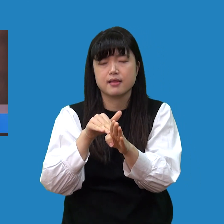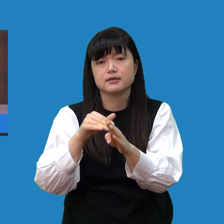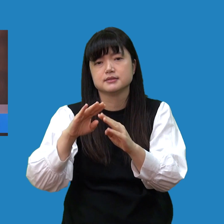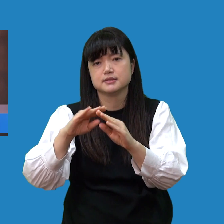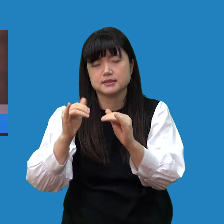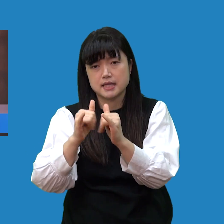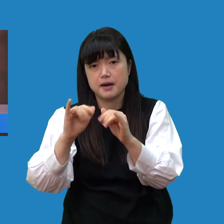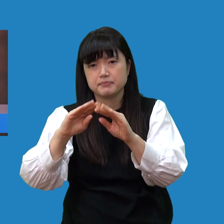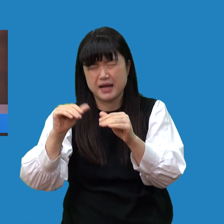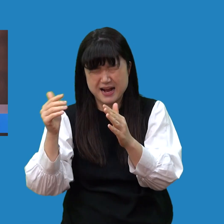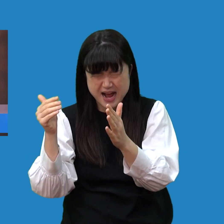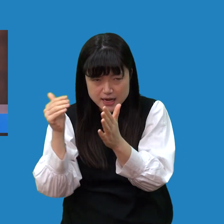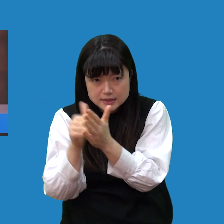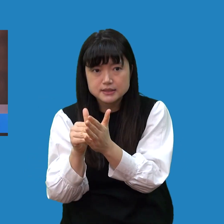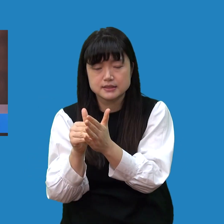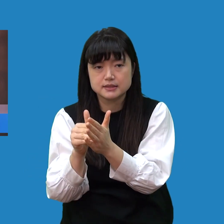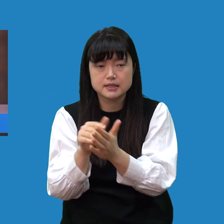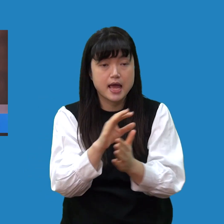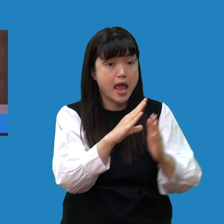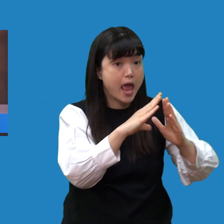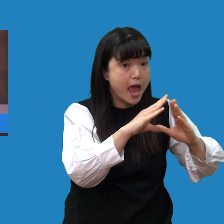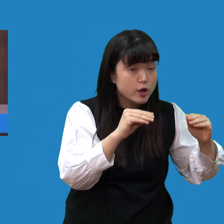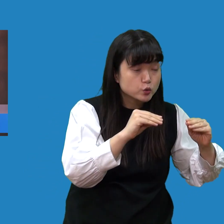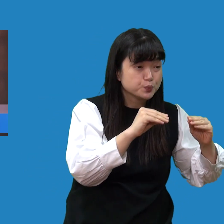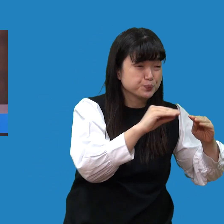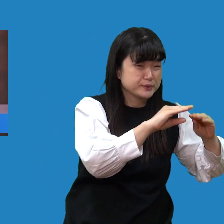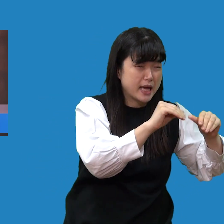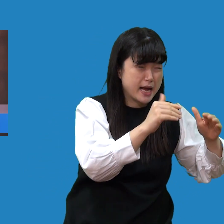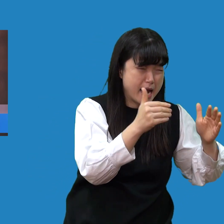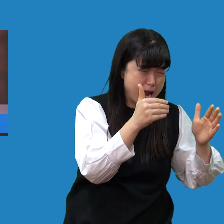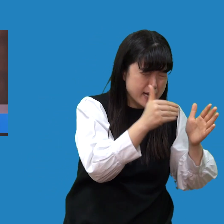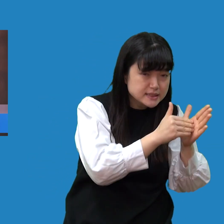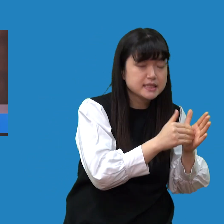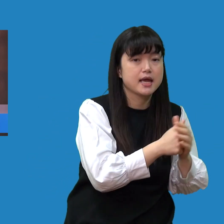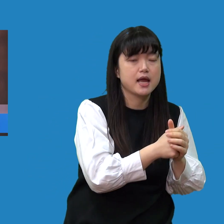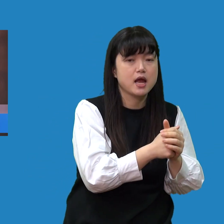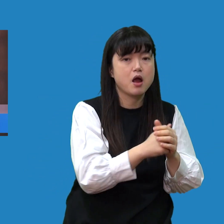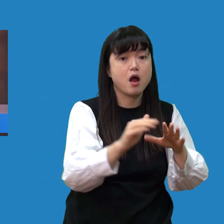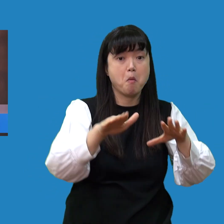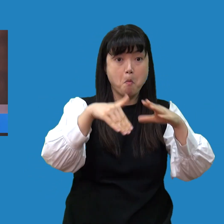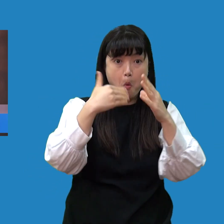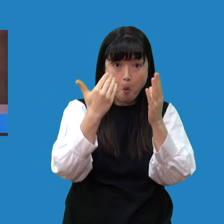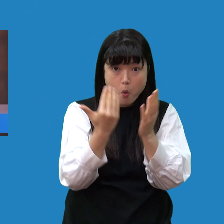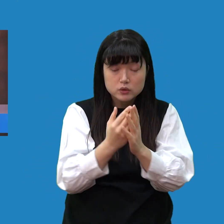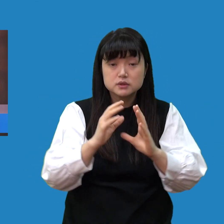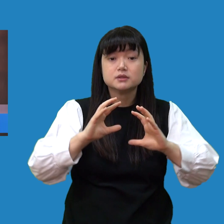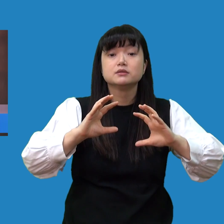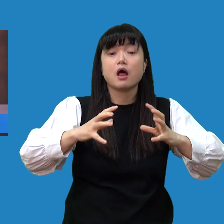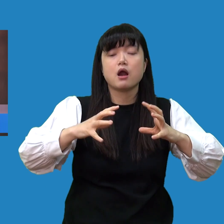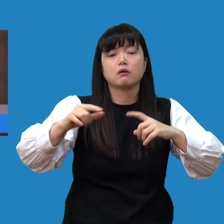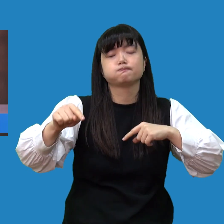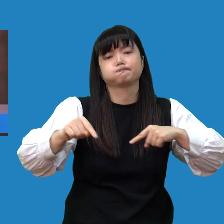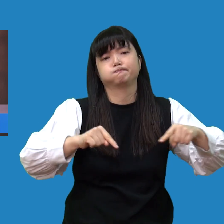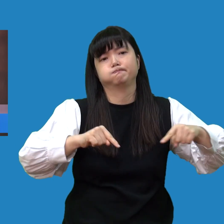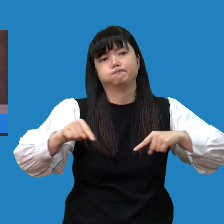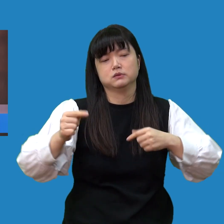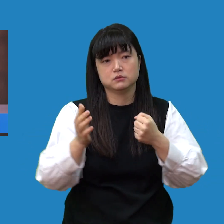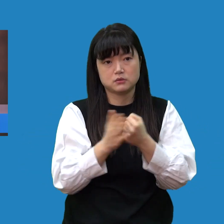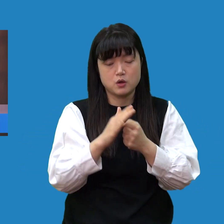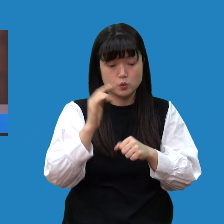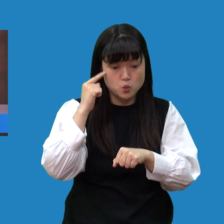블레셋 사람의 땅에 이르기까지의 애굽 지경에 미치기까지의 모든 나라를